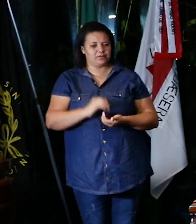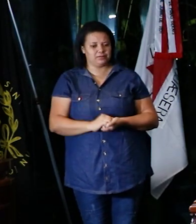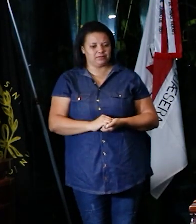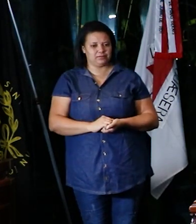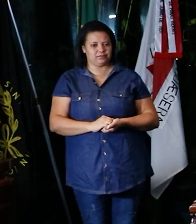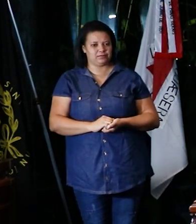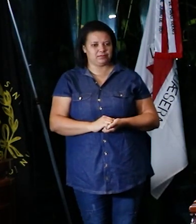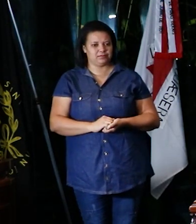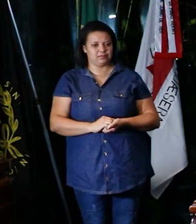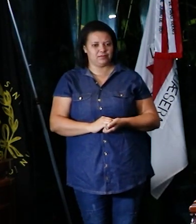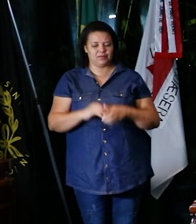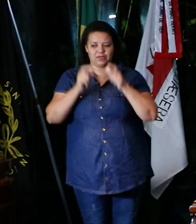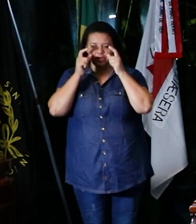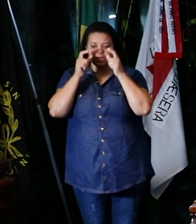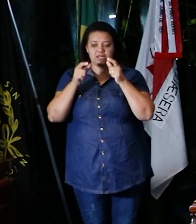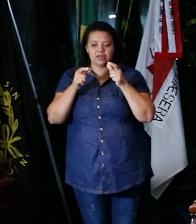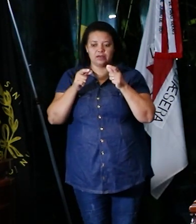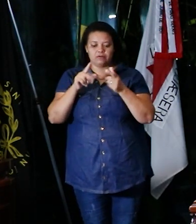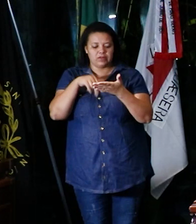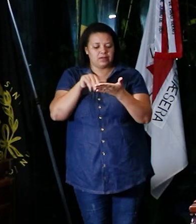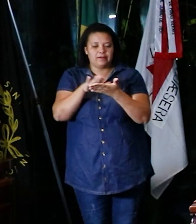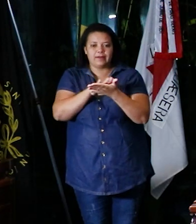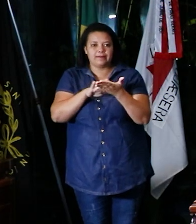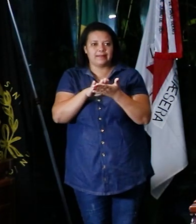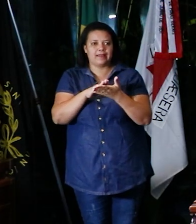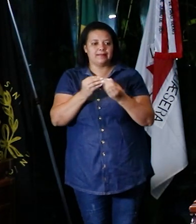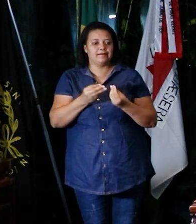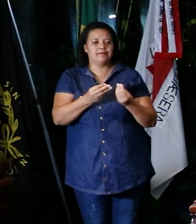pode interessar a eles se não leu?